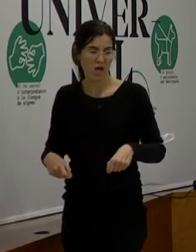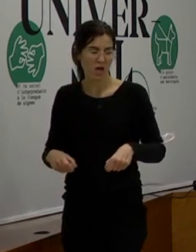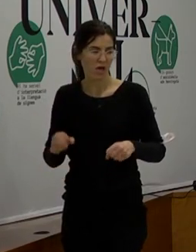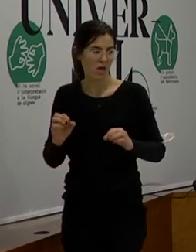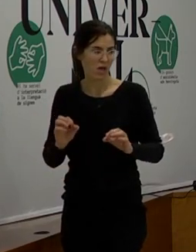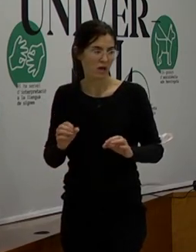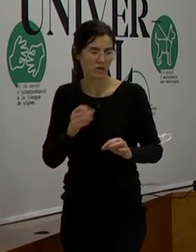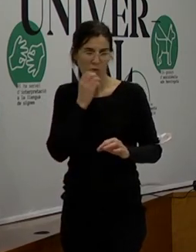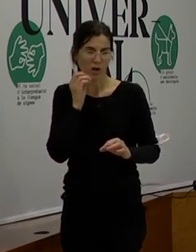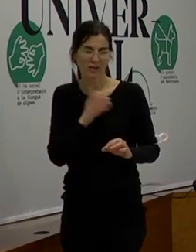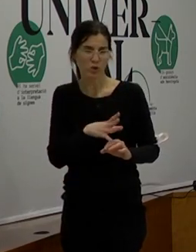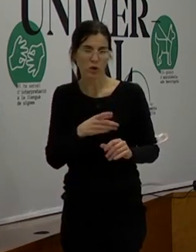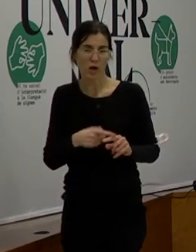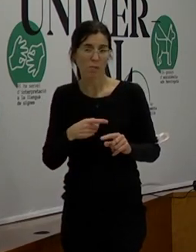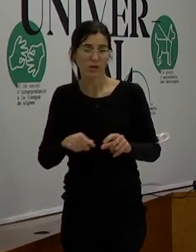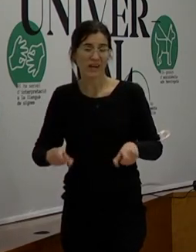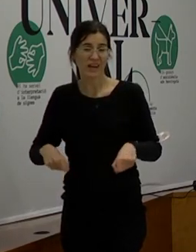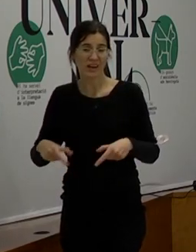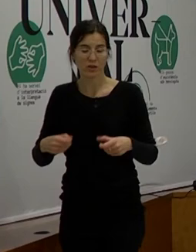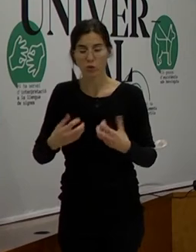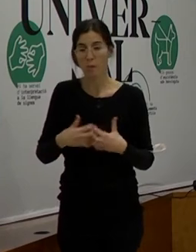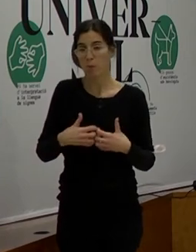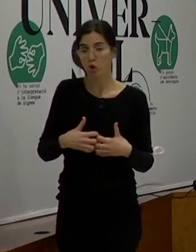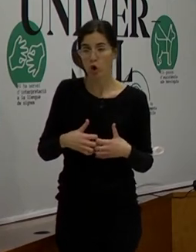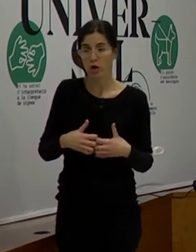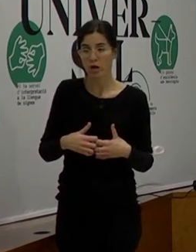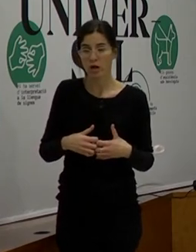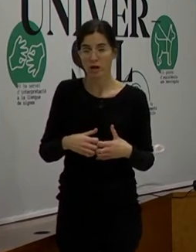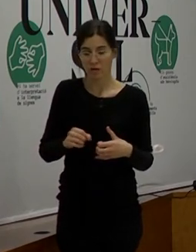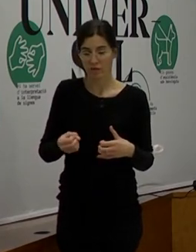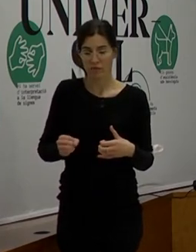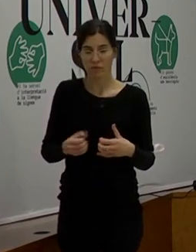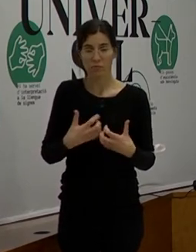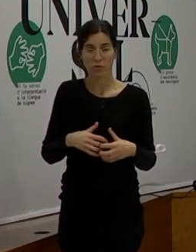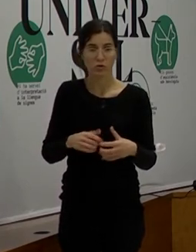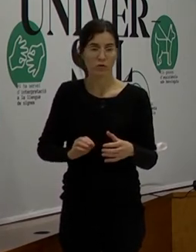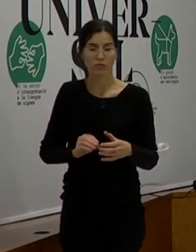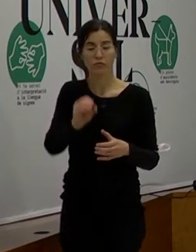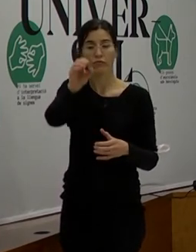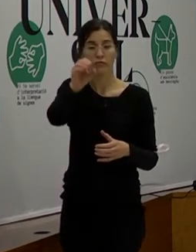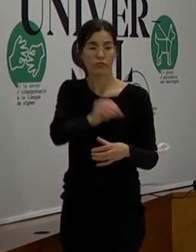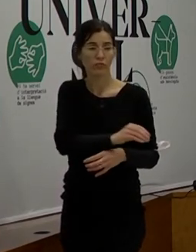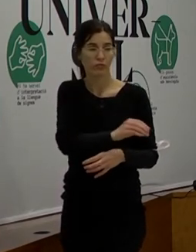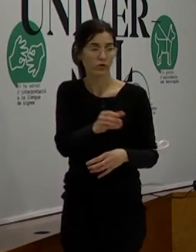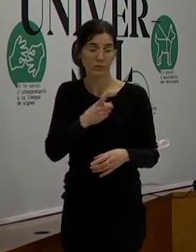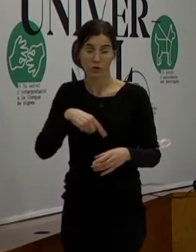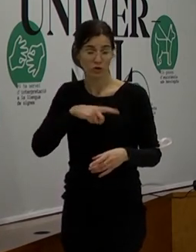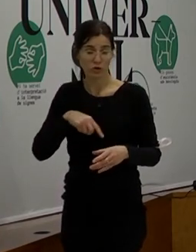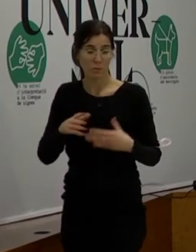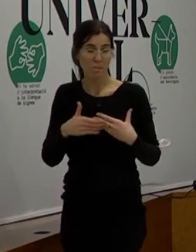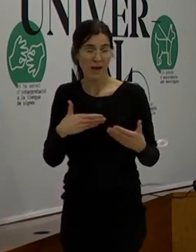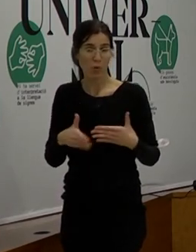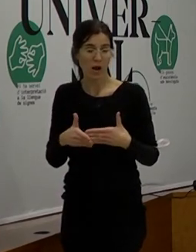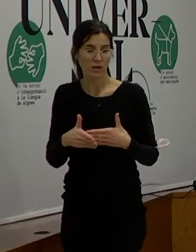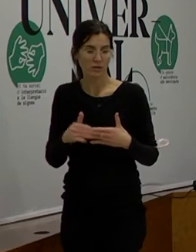la mesura. Perquè la cadira de rodes de motor és de motor i sube toboganes. Nosotros, los